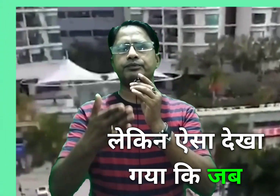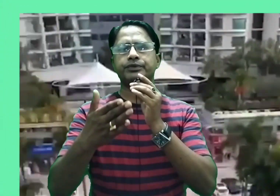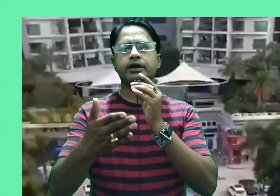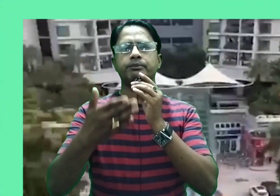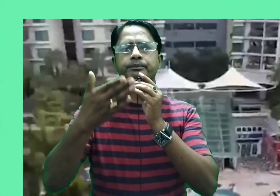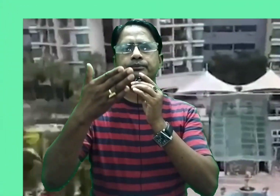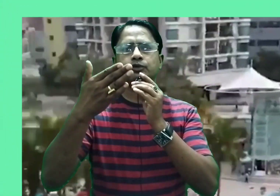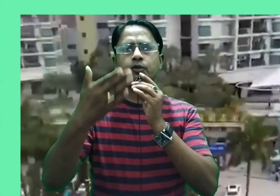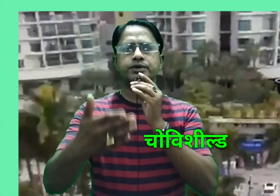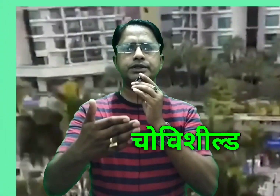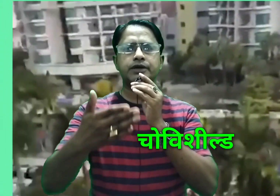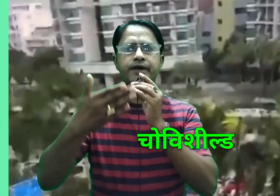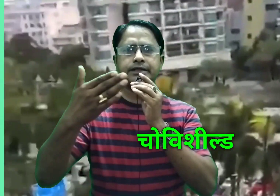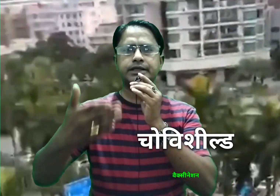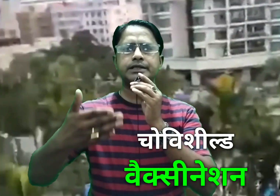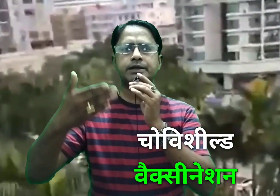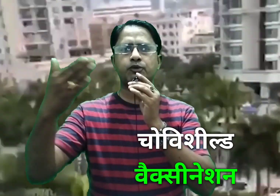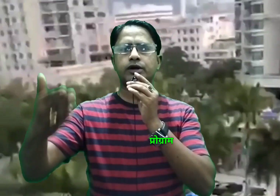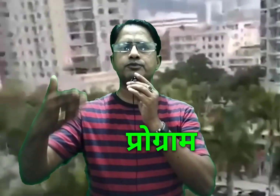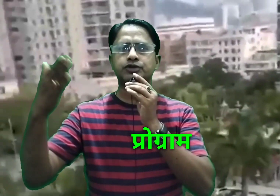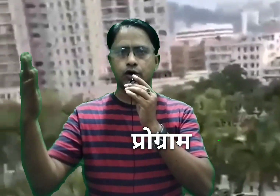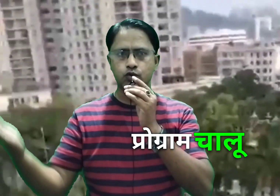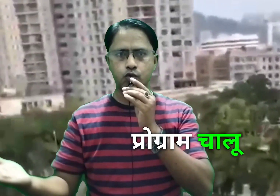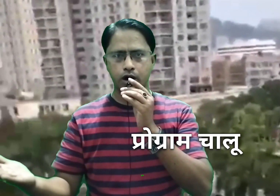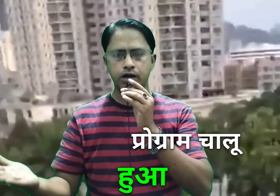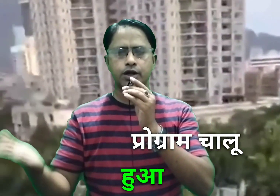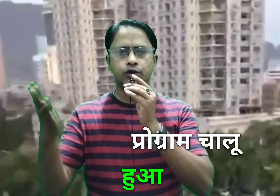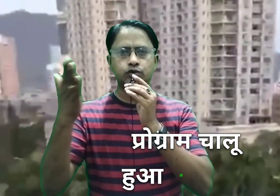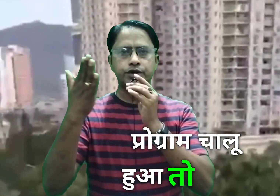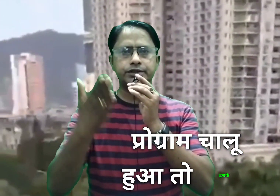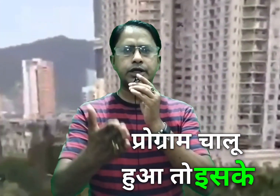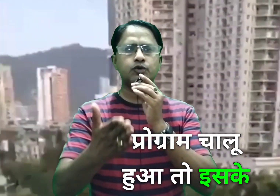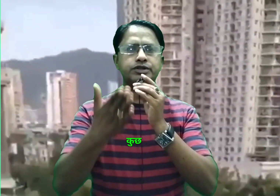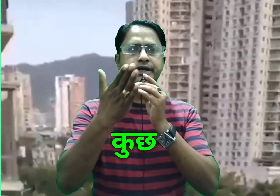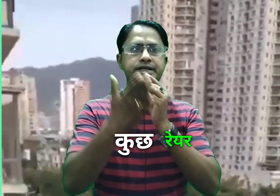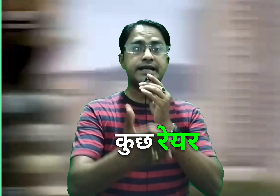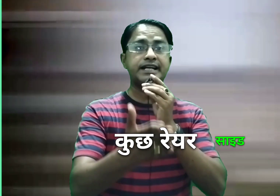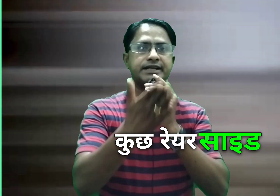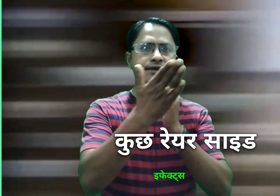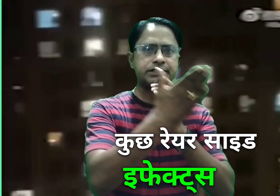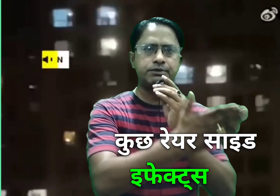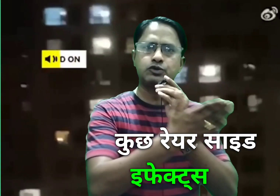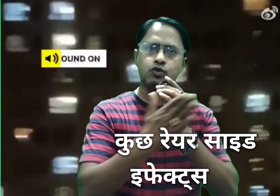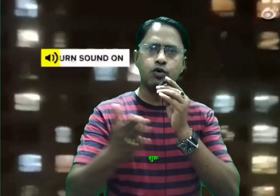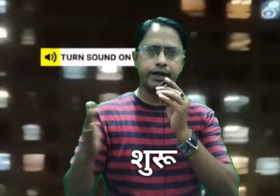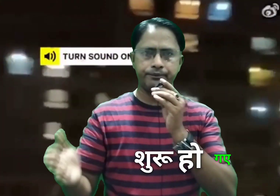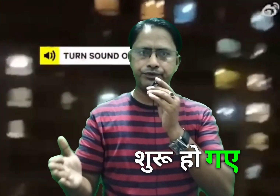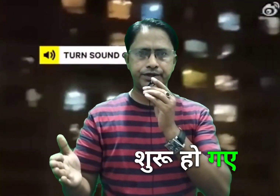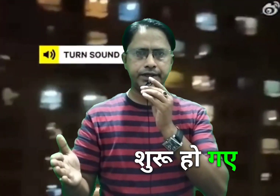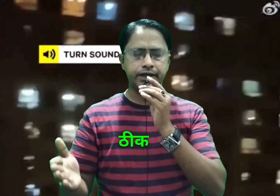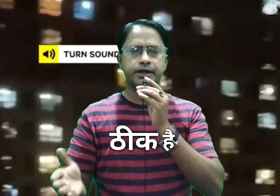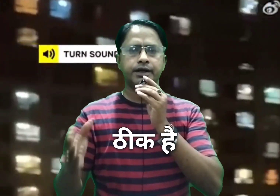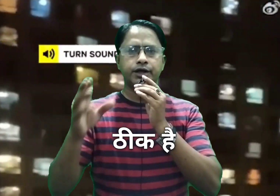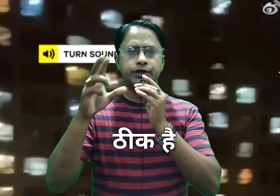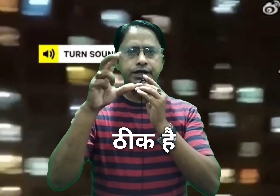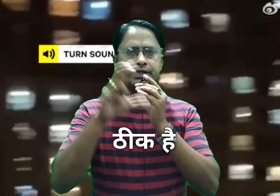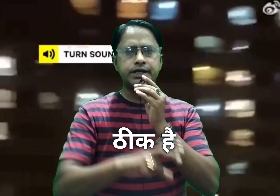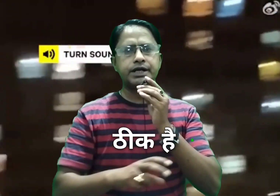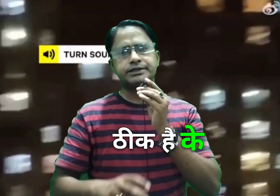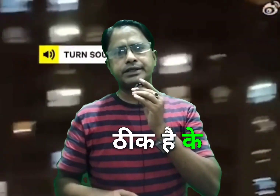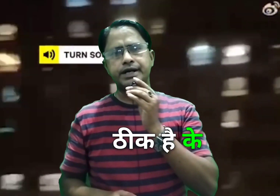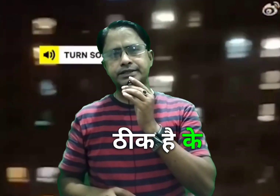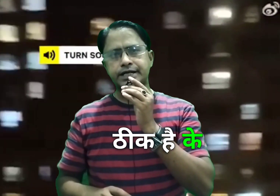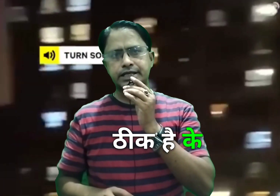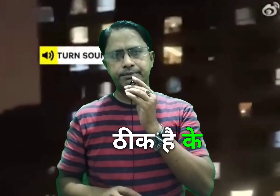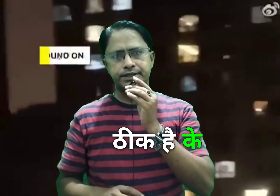जब कोविशील्ड वैक्सीनेशन प्रोग्राम चालू हुआ तो इसके कुछ रेयर साइड इफ़ेक्ट्स भी शुरू हो गए। ठीक है, तो